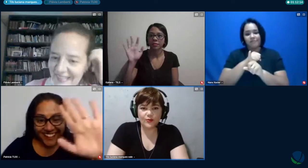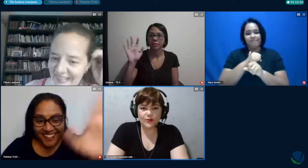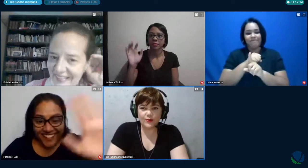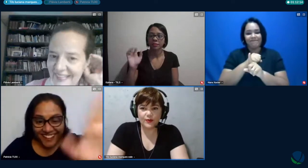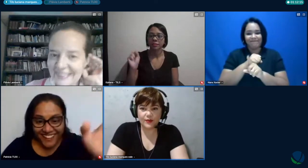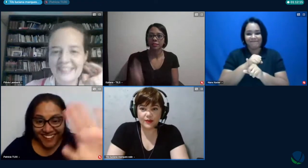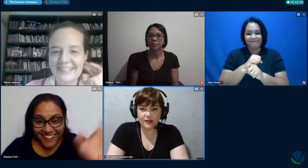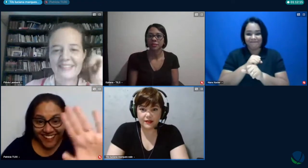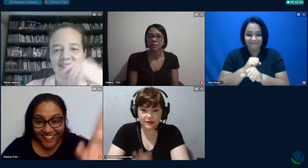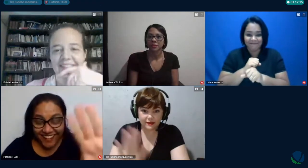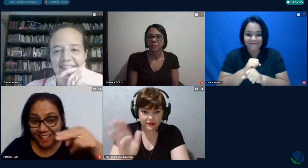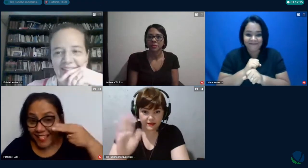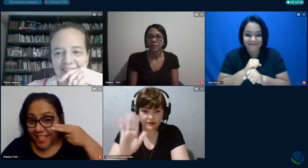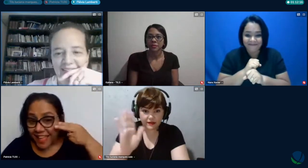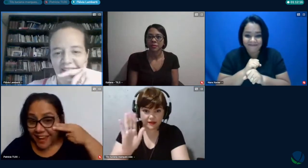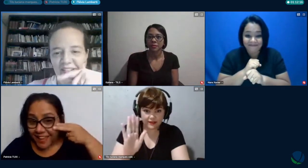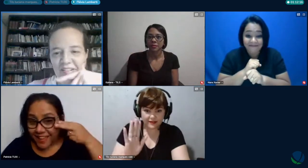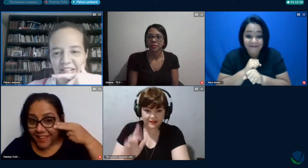Então...